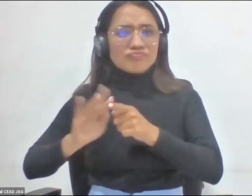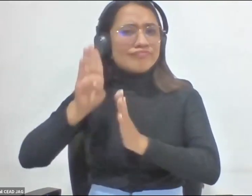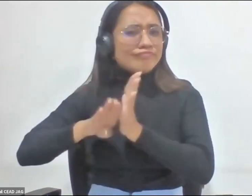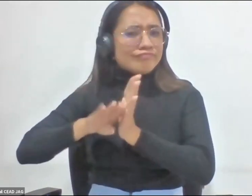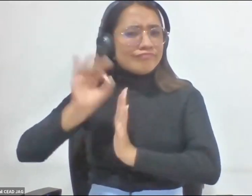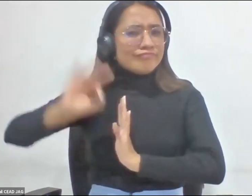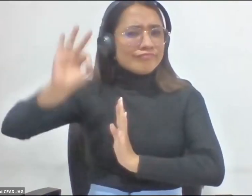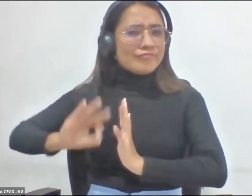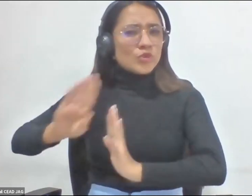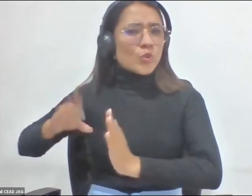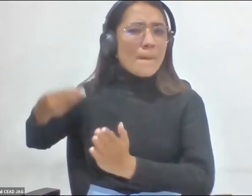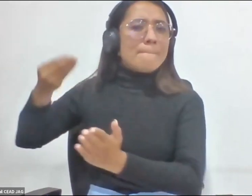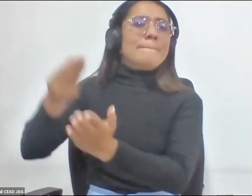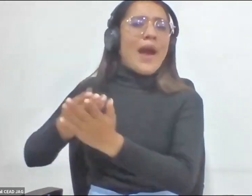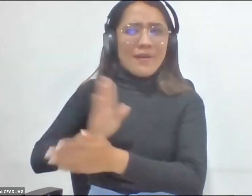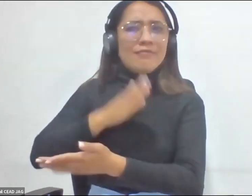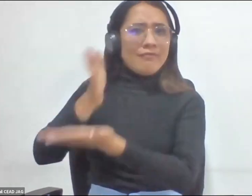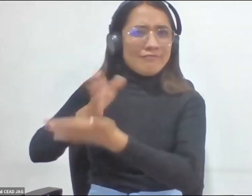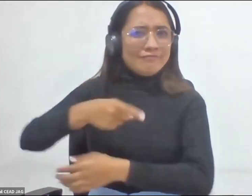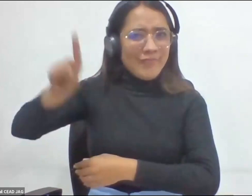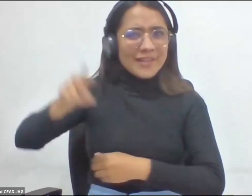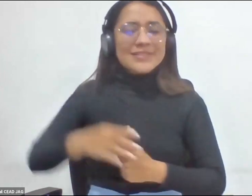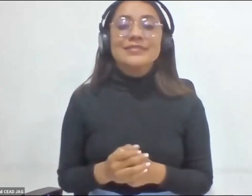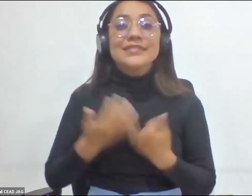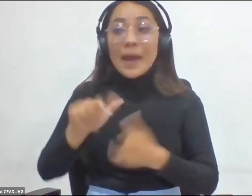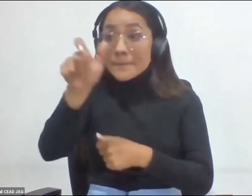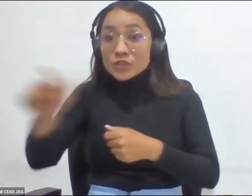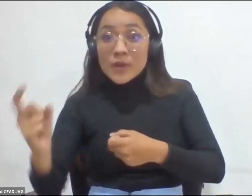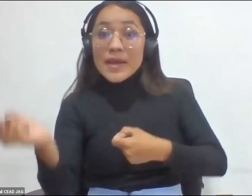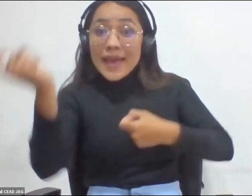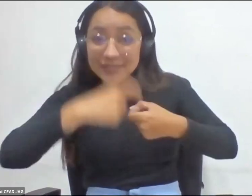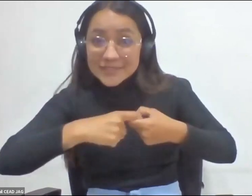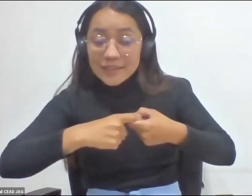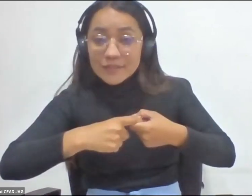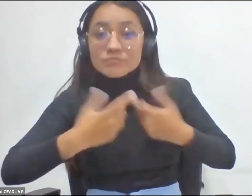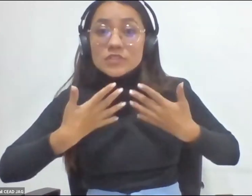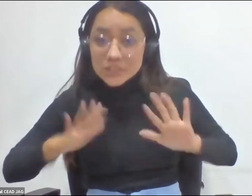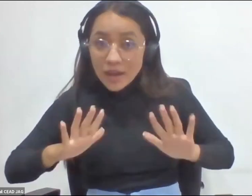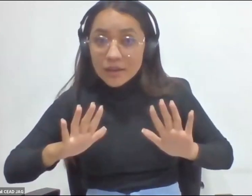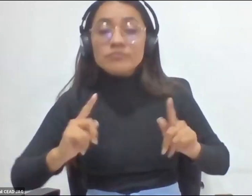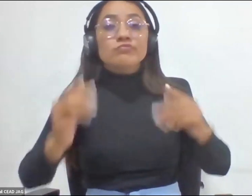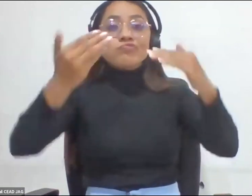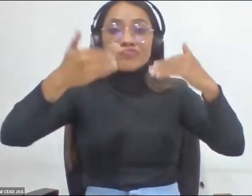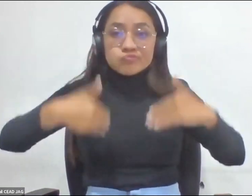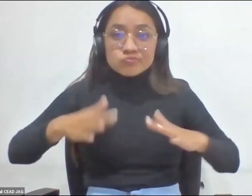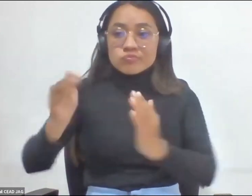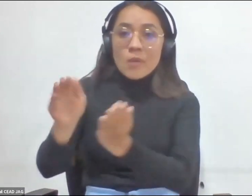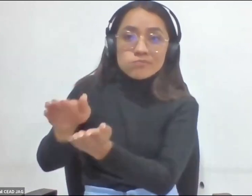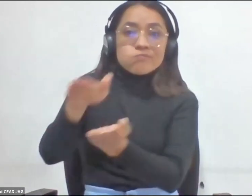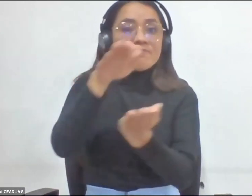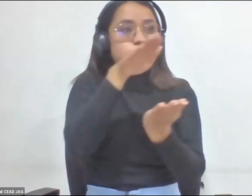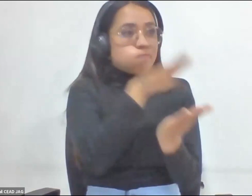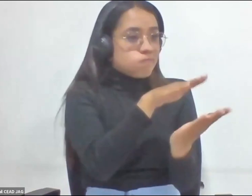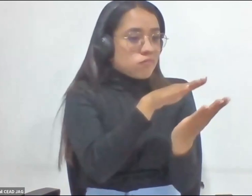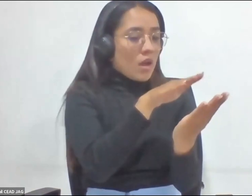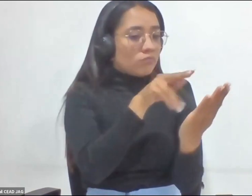de pago es decir una vez nuestros aspirantes hagan su proceso de inscripción generen o entreguen su documentación